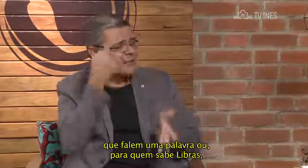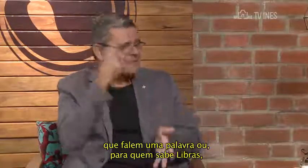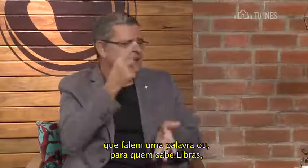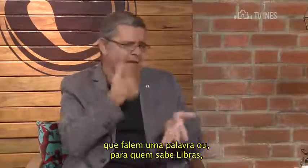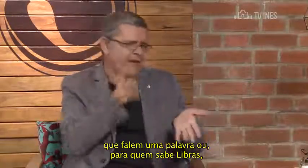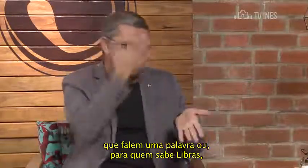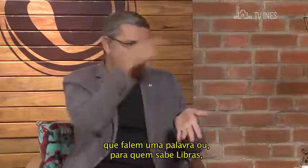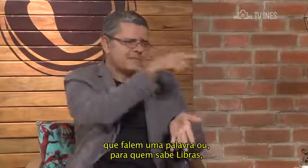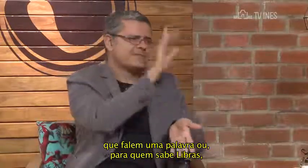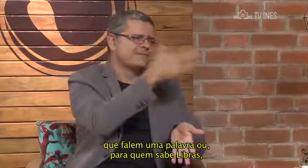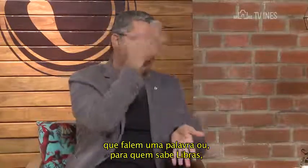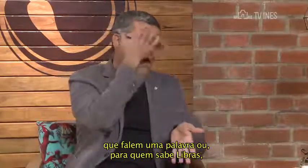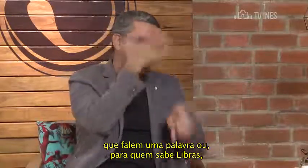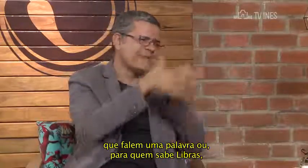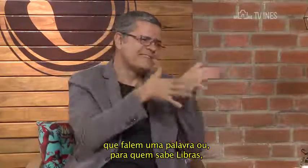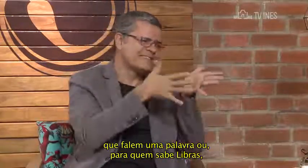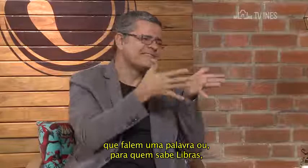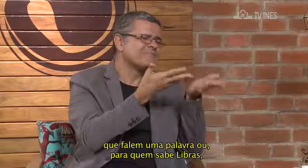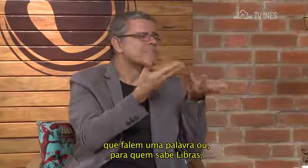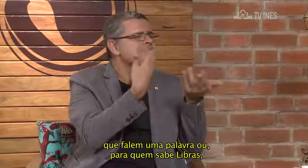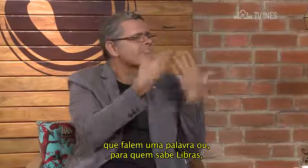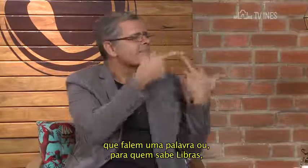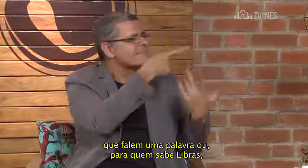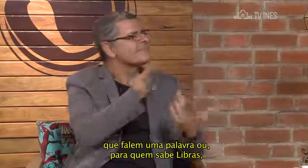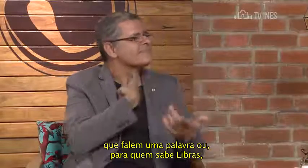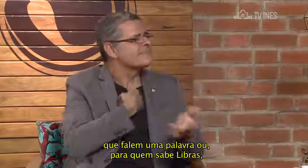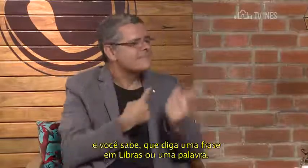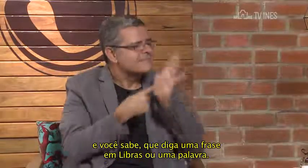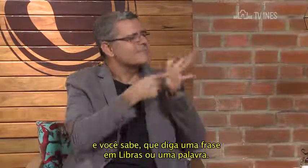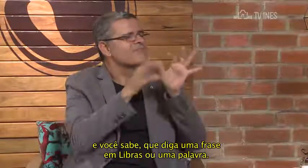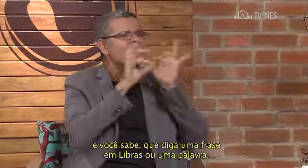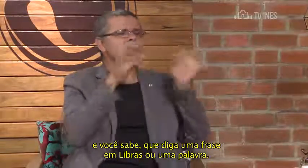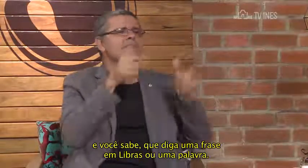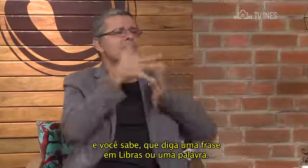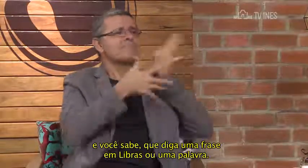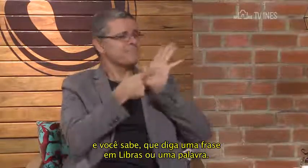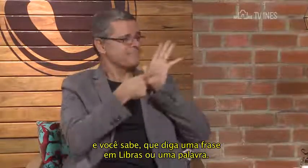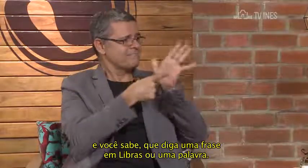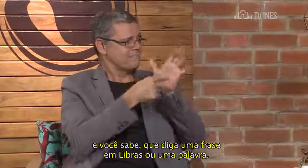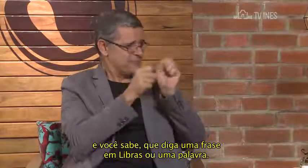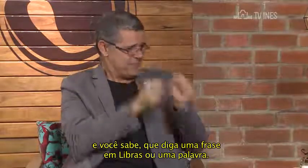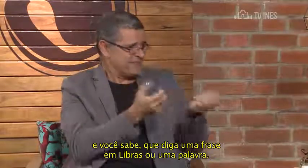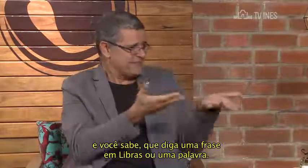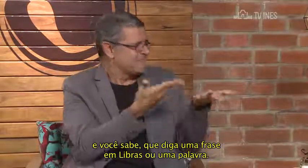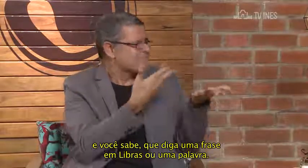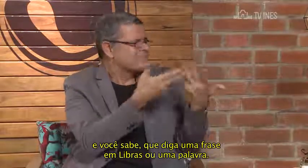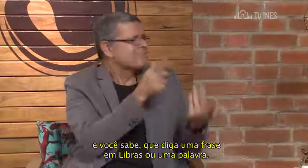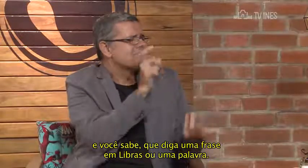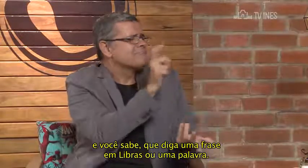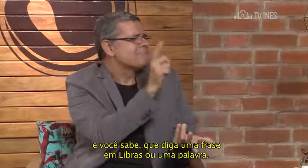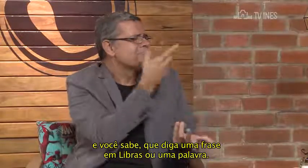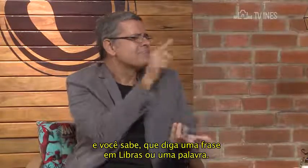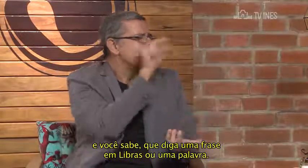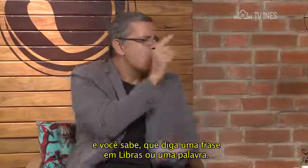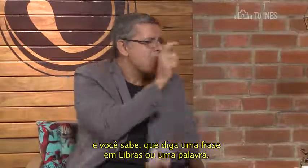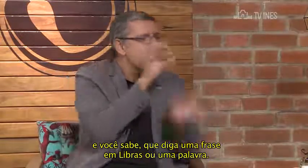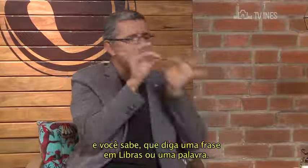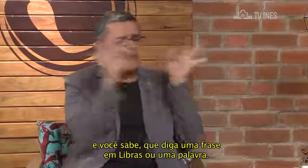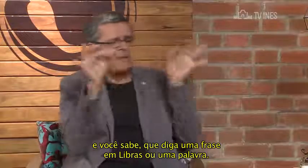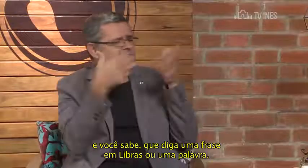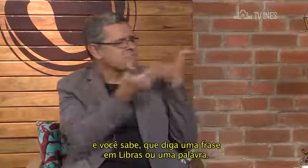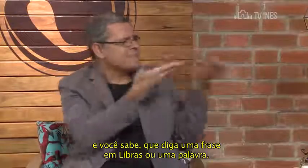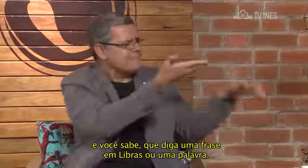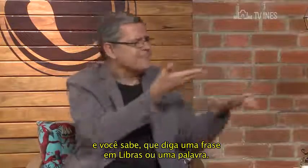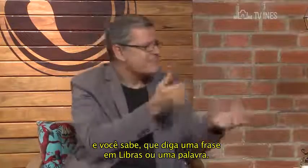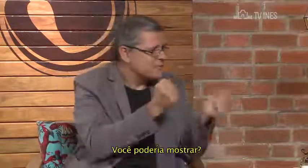falem uma palavra Ou Para quem sabe Libras E você sabe Que diga uma frase Em Libras Ou